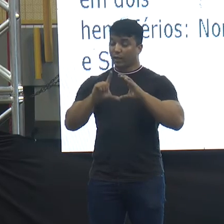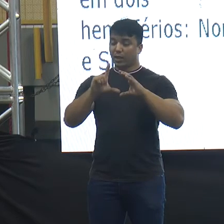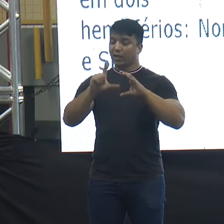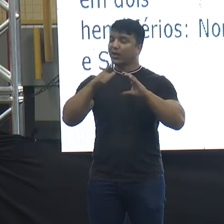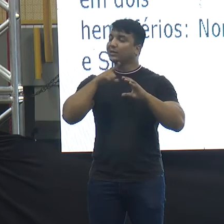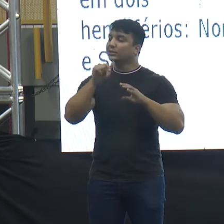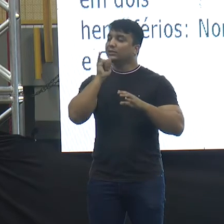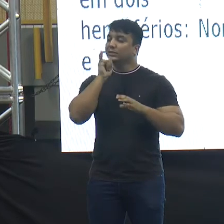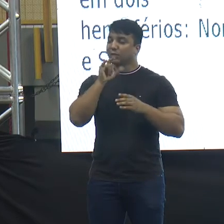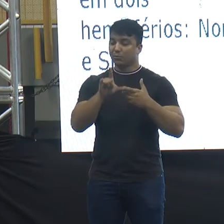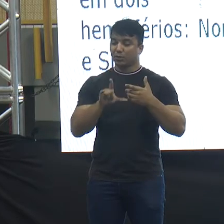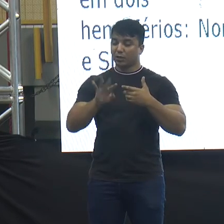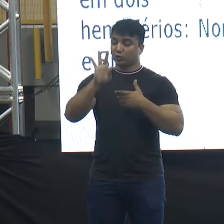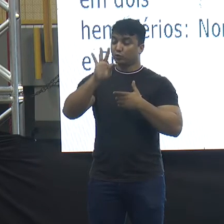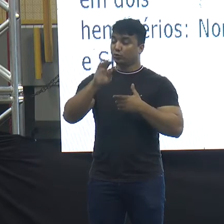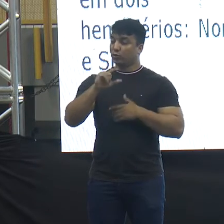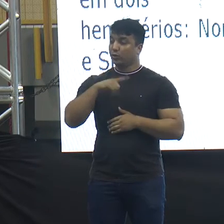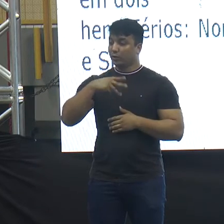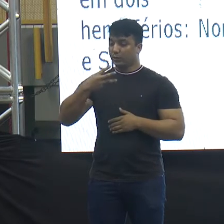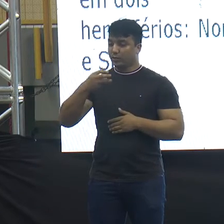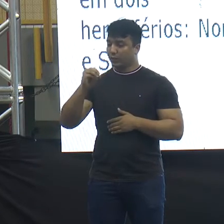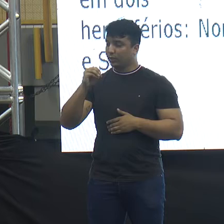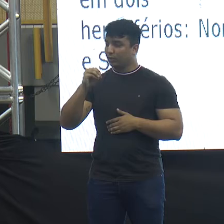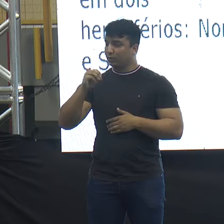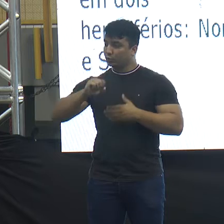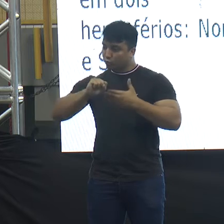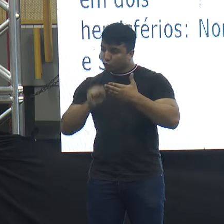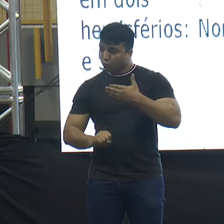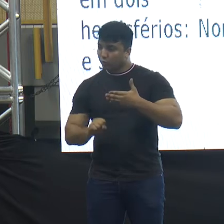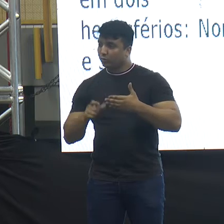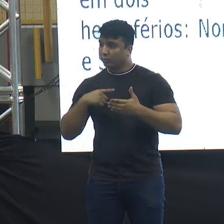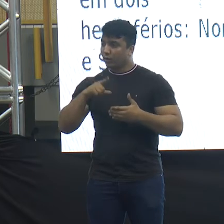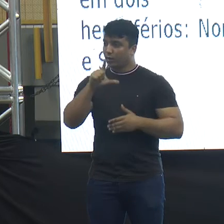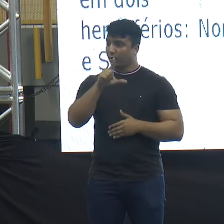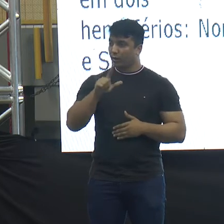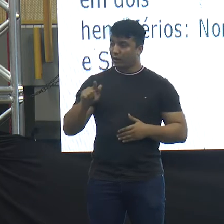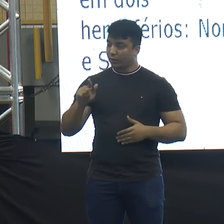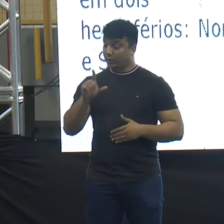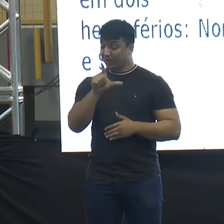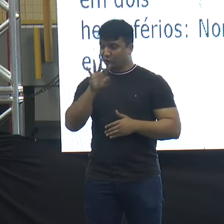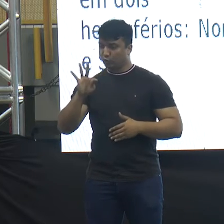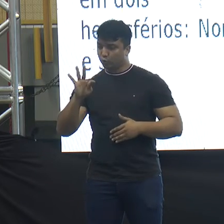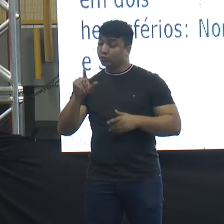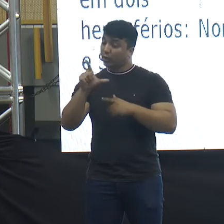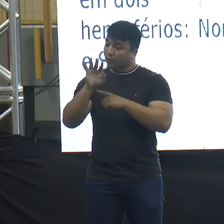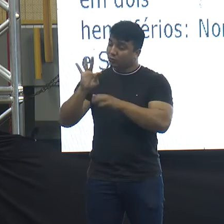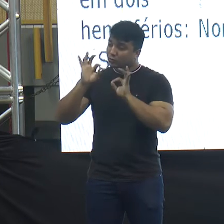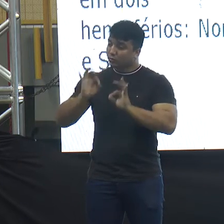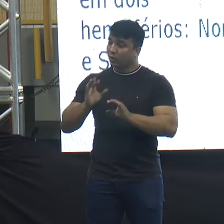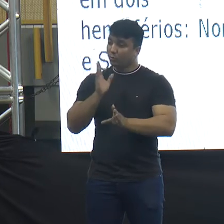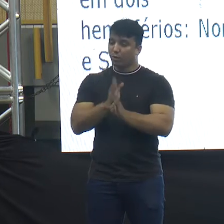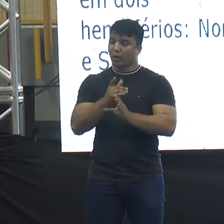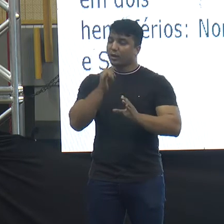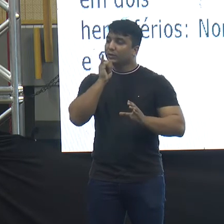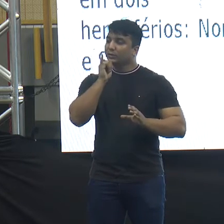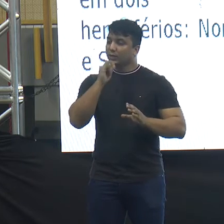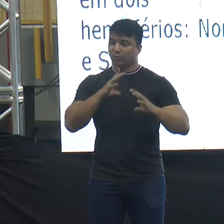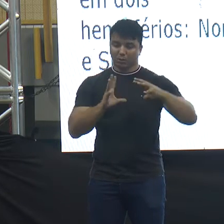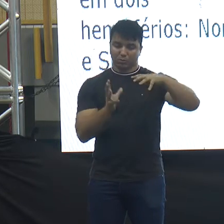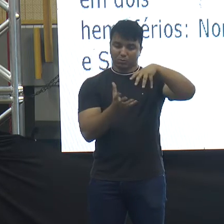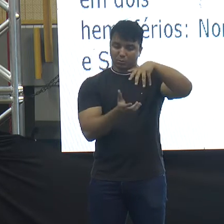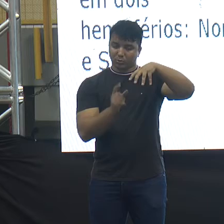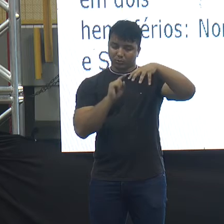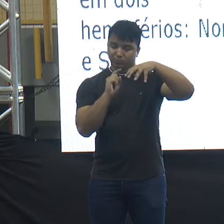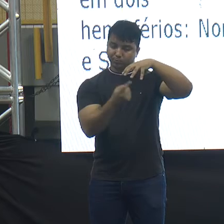30 graus sul, não vai ficar na dúvida. Será que é longitude? Será que é latitude? Não, cara. Se é norte e sul, só